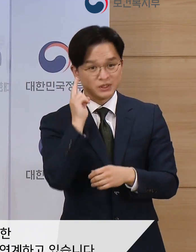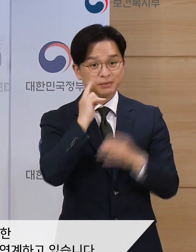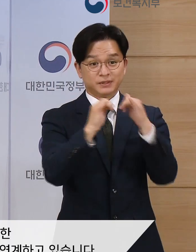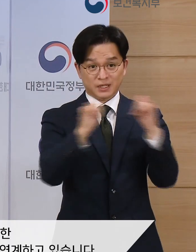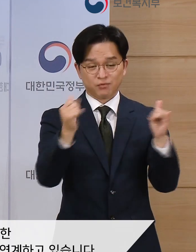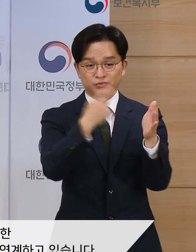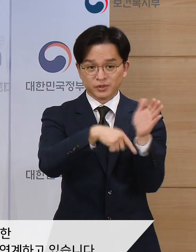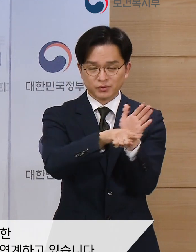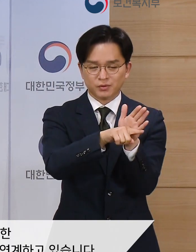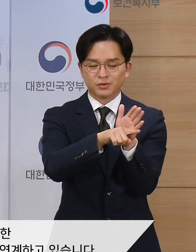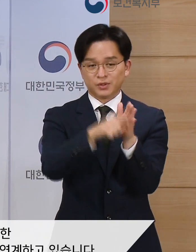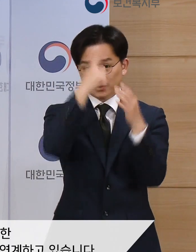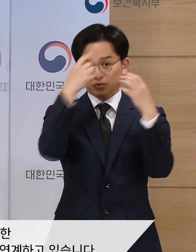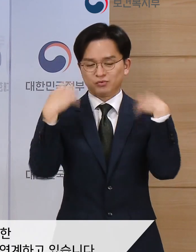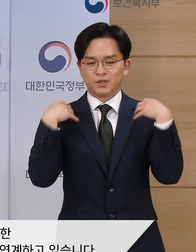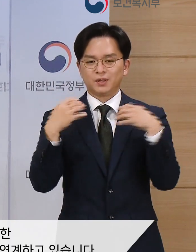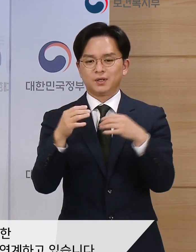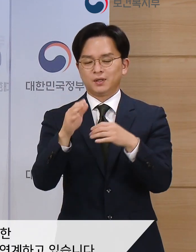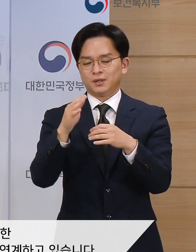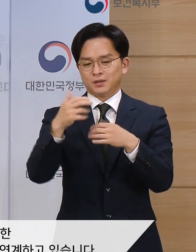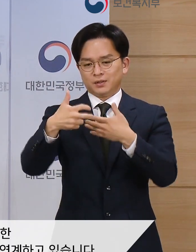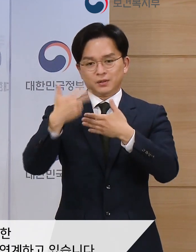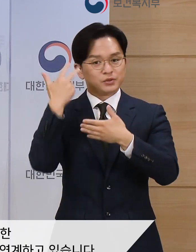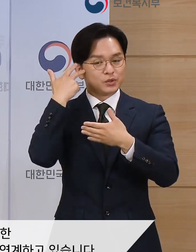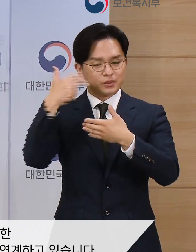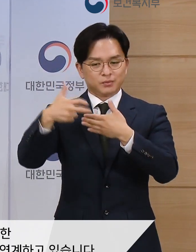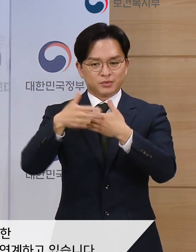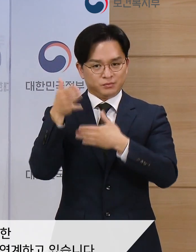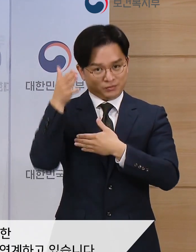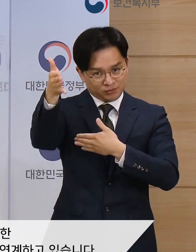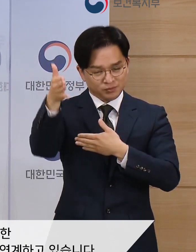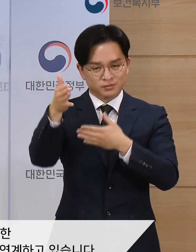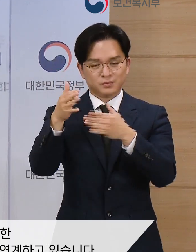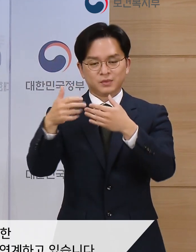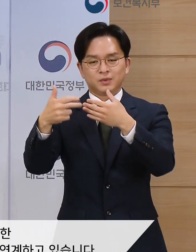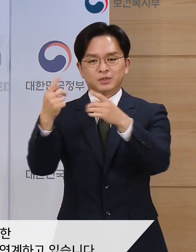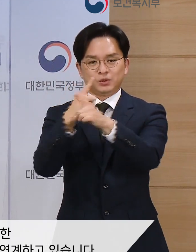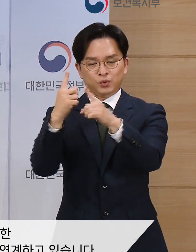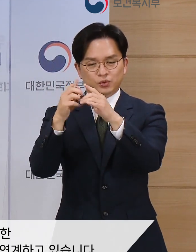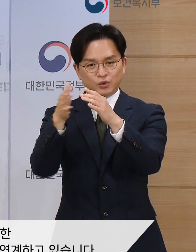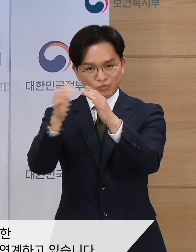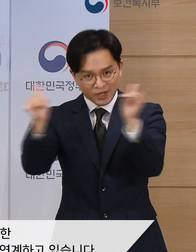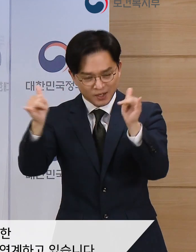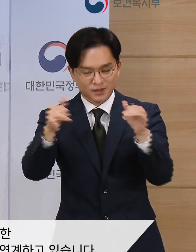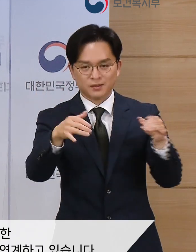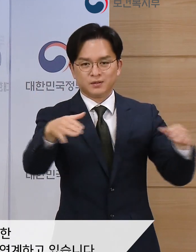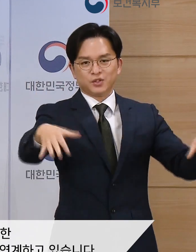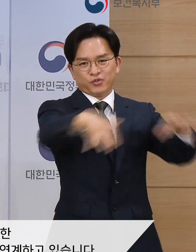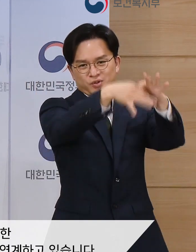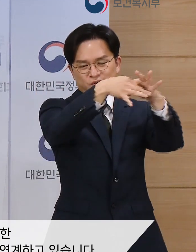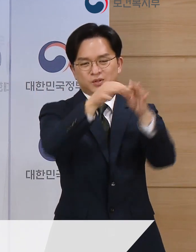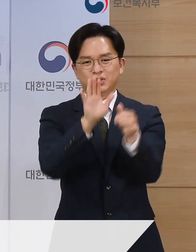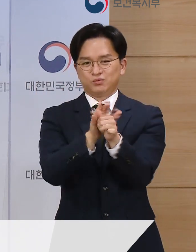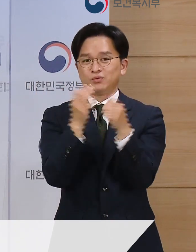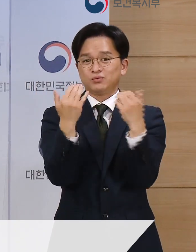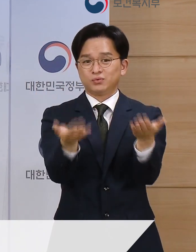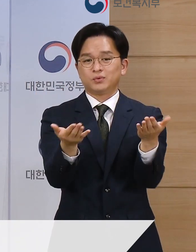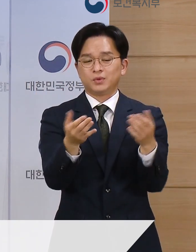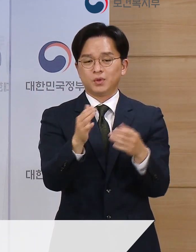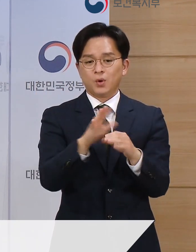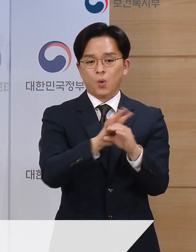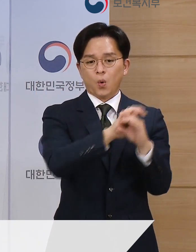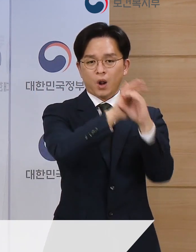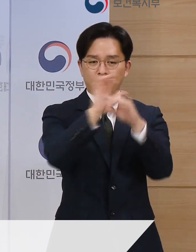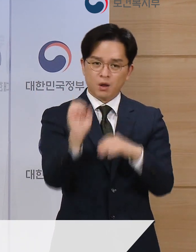유선 심층 상담을 제공하고 필요한 경우 전신과 진료도 연계하고 있습니다. 코로나19로